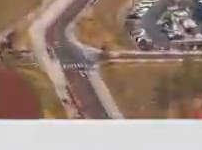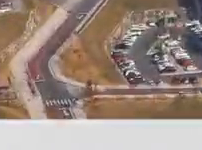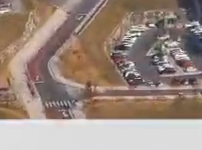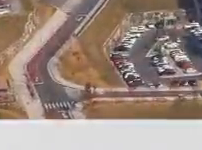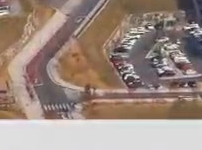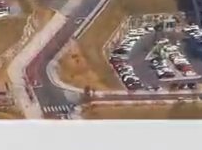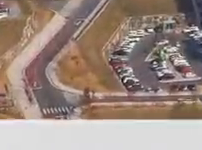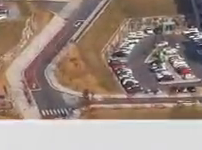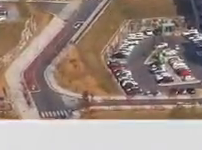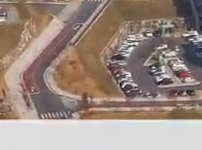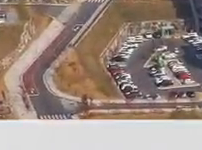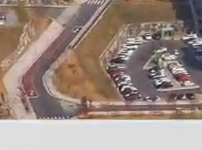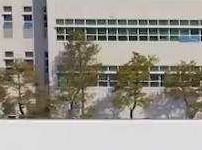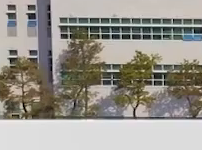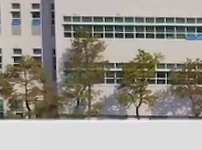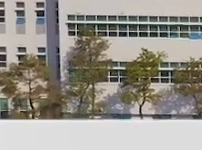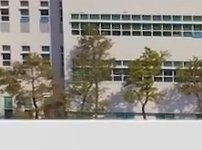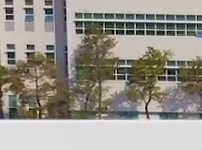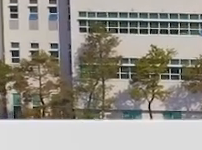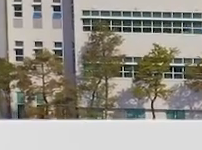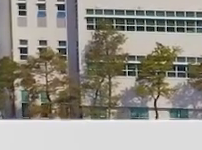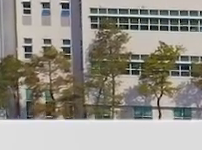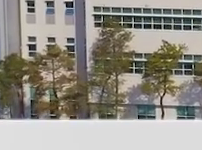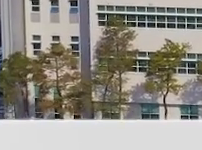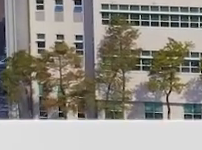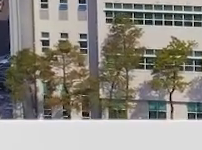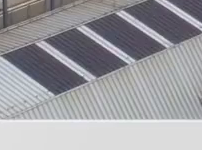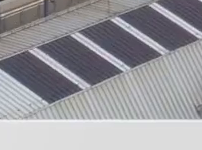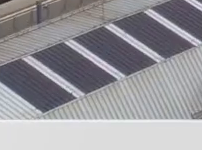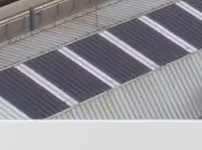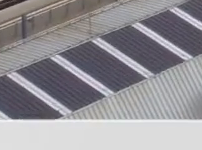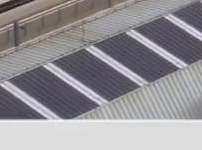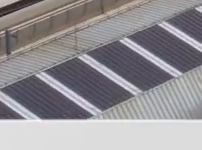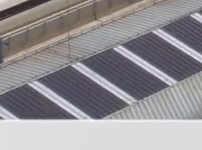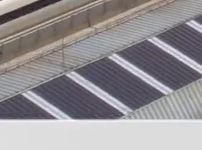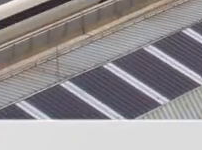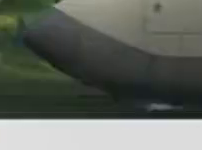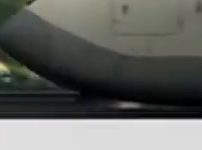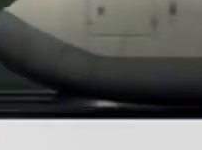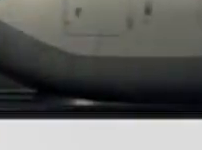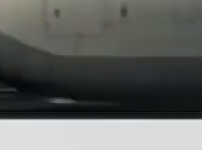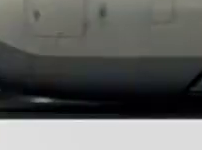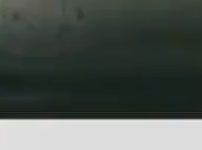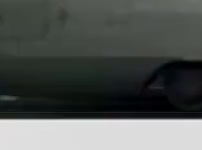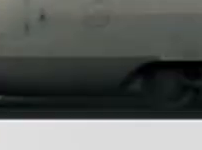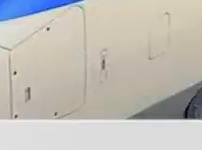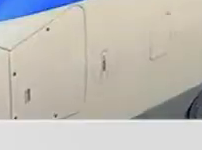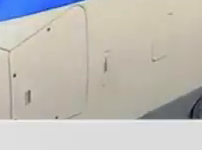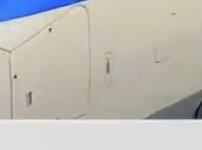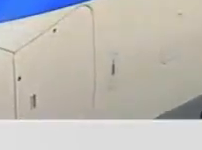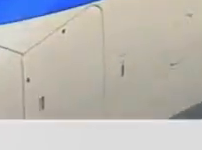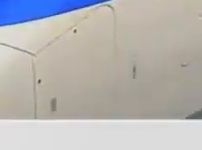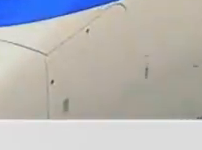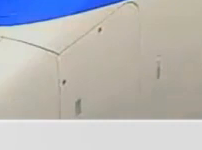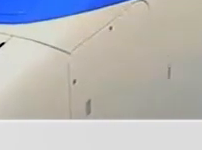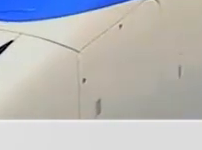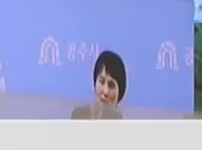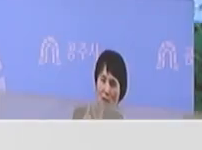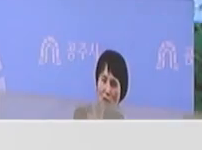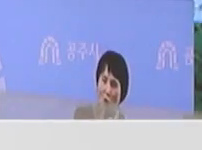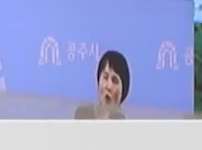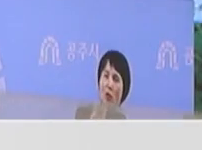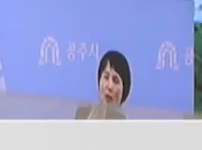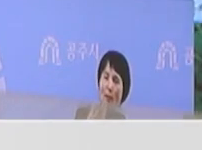등의 사업이 시행되며 그린 뉴딜은 친환경, 저탄소 등 그린 경제로의 전환 가속을 통한 경제 활성화